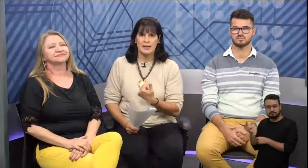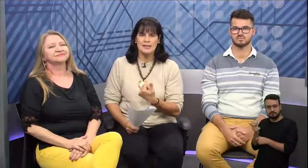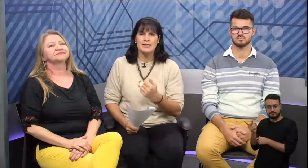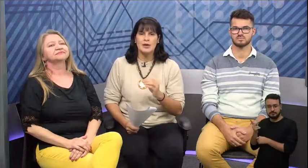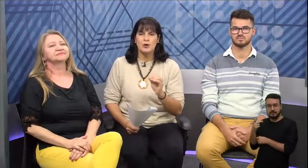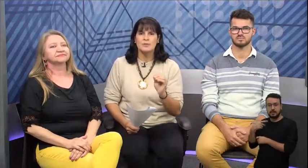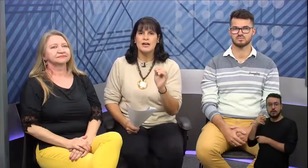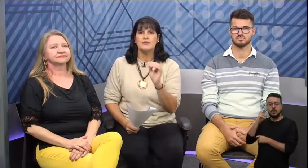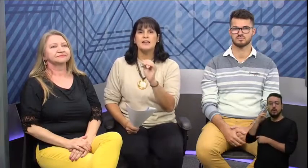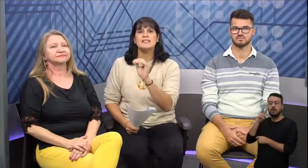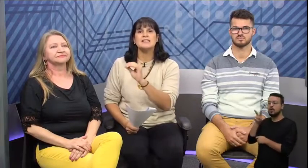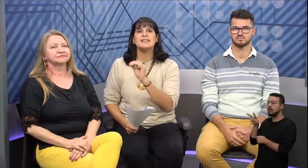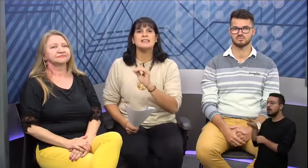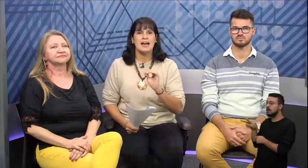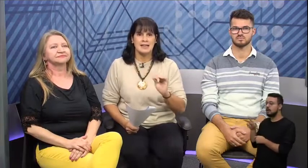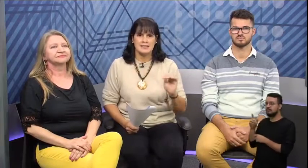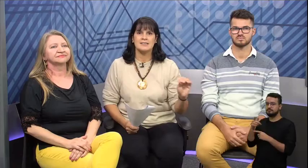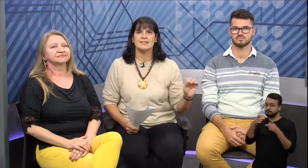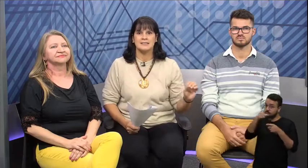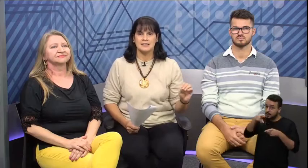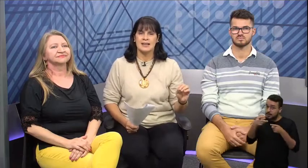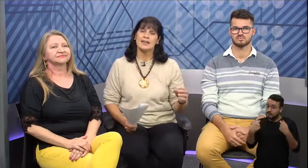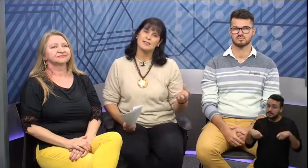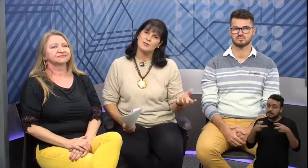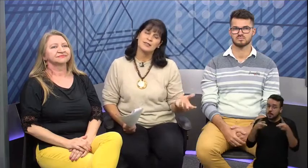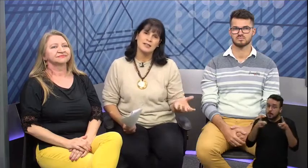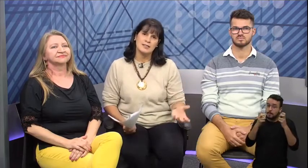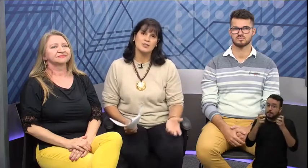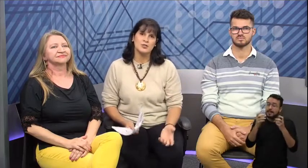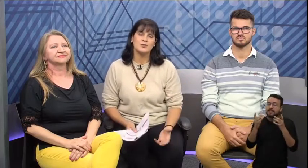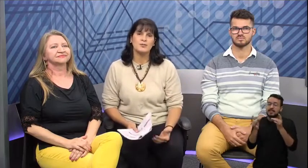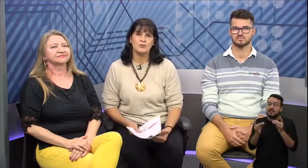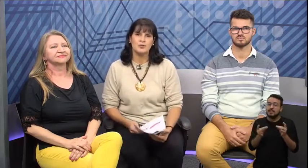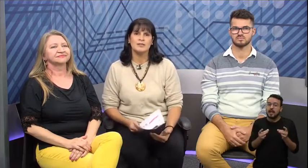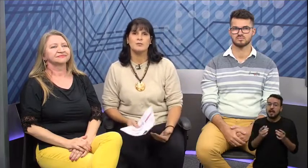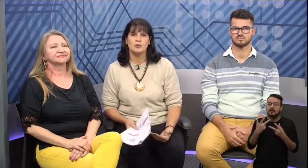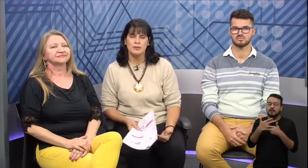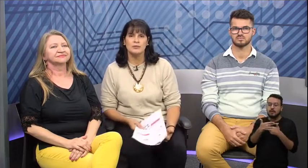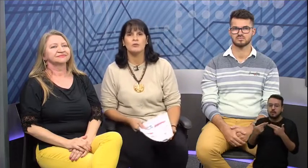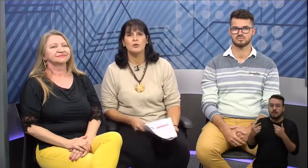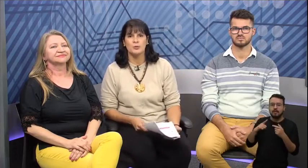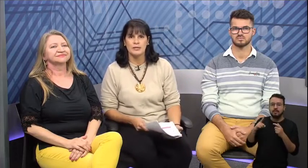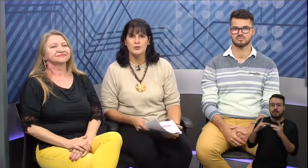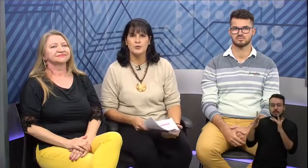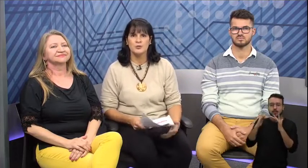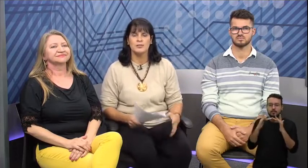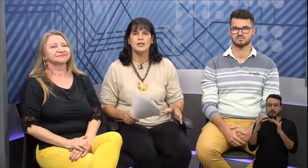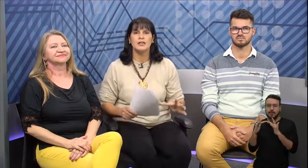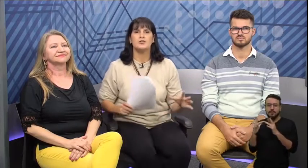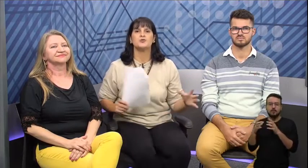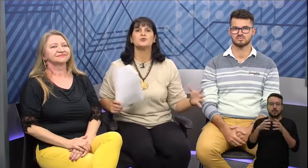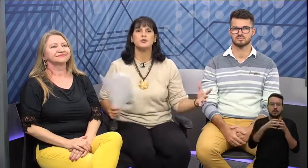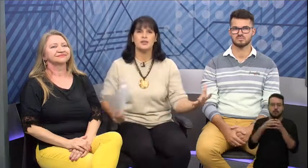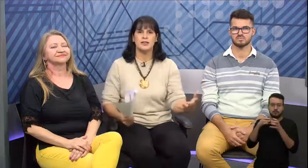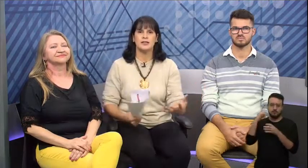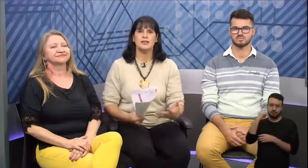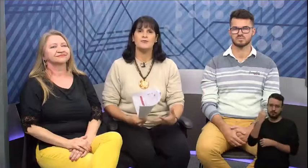eles. Observem esses detalhes, tá? Que são os detalhes que a gente usa quando nós temos contato com a comunidade surda e tudo que